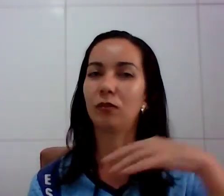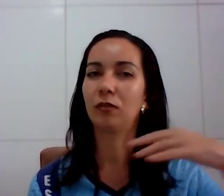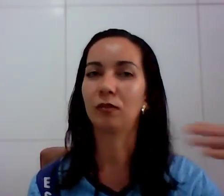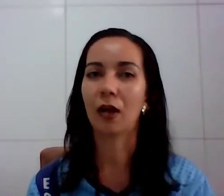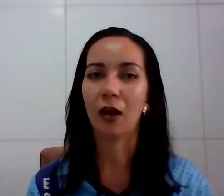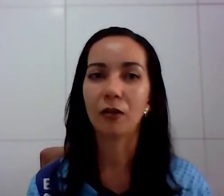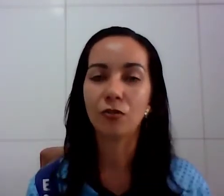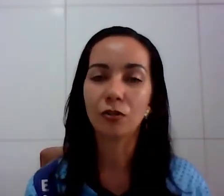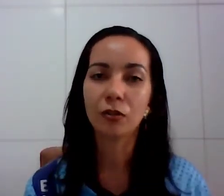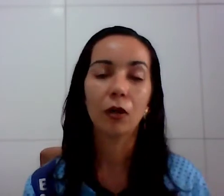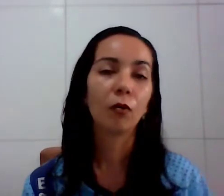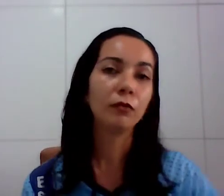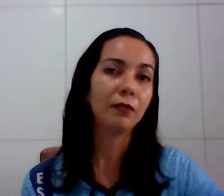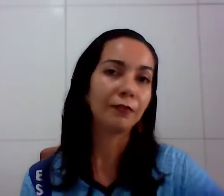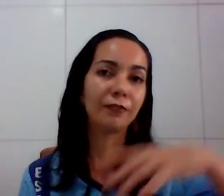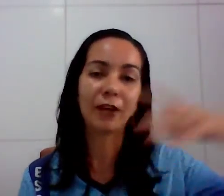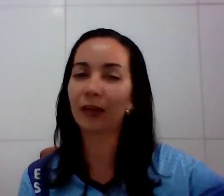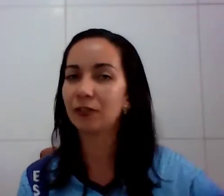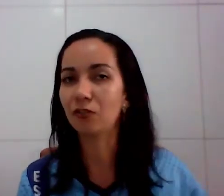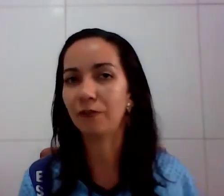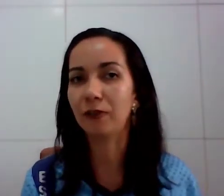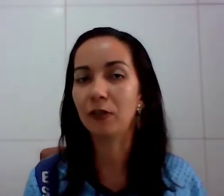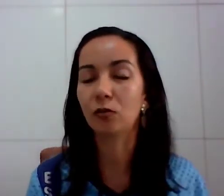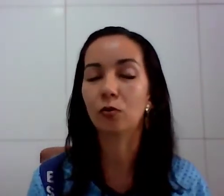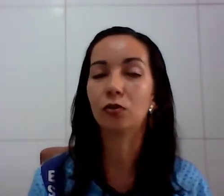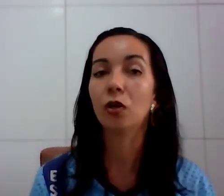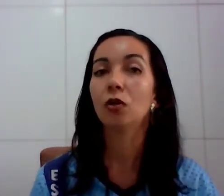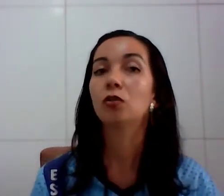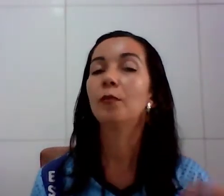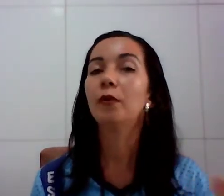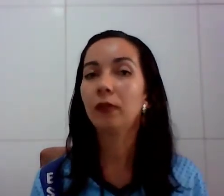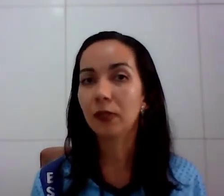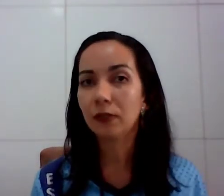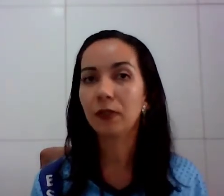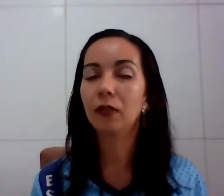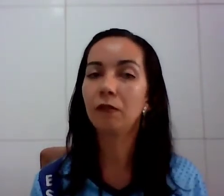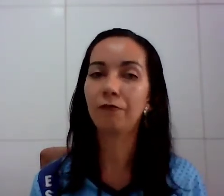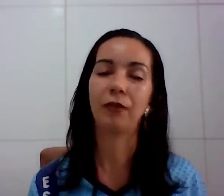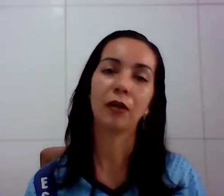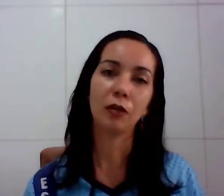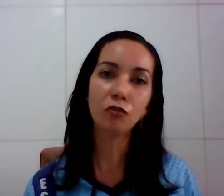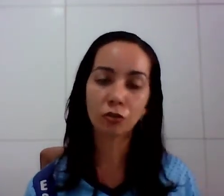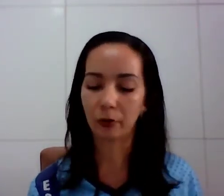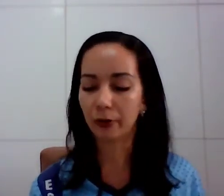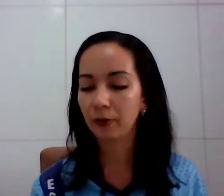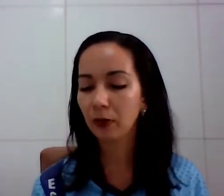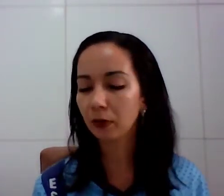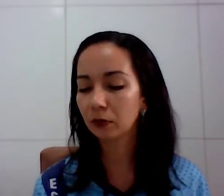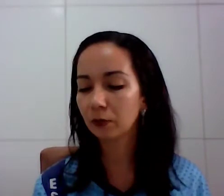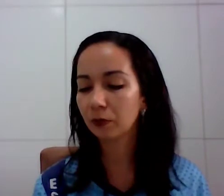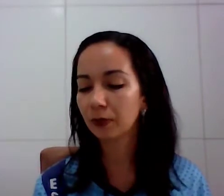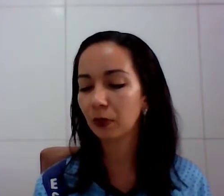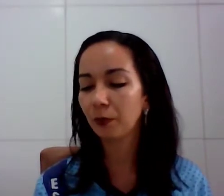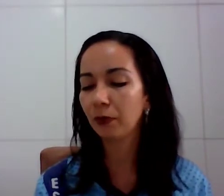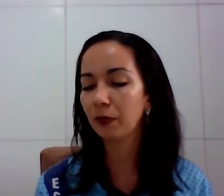Diversos sites com diversas definições sobre o que significa história. E é o que nós vamos conversar um pouquinho